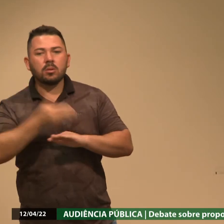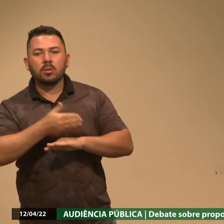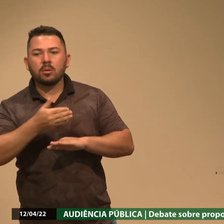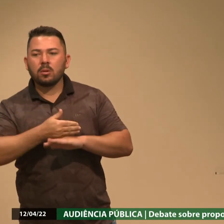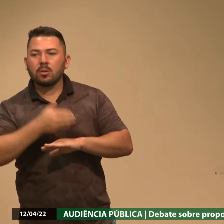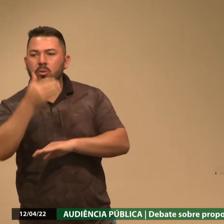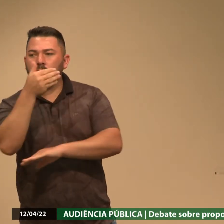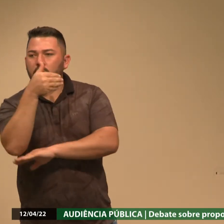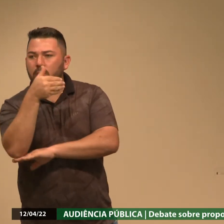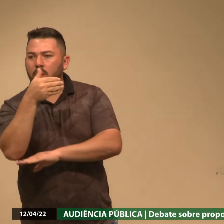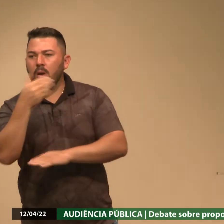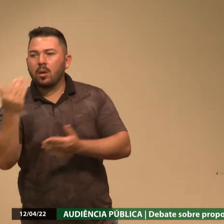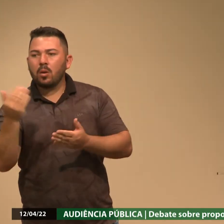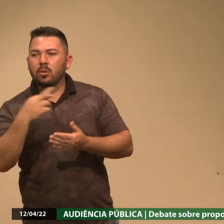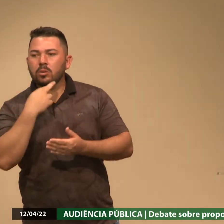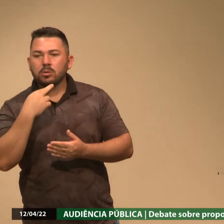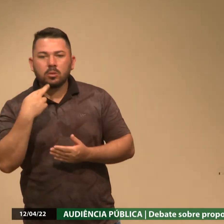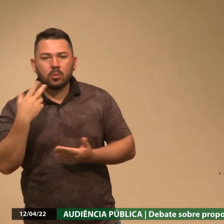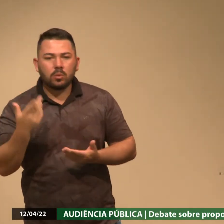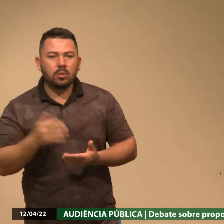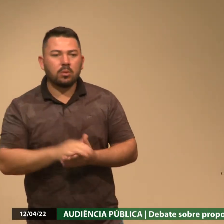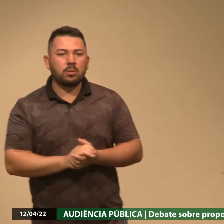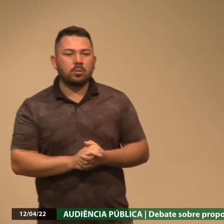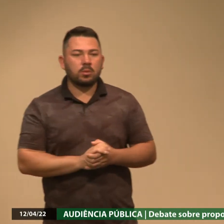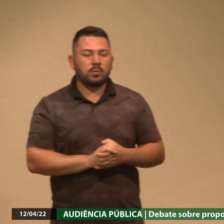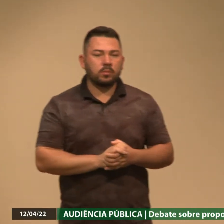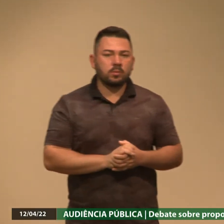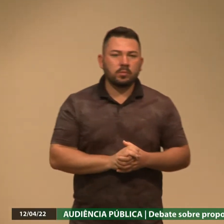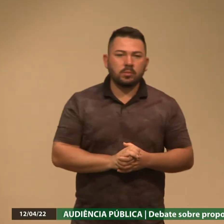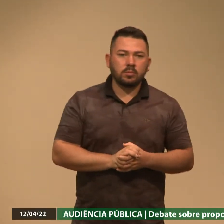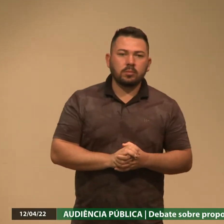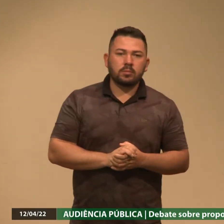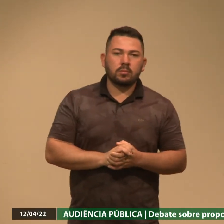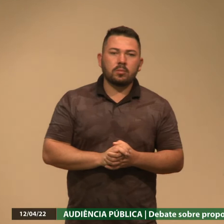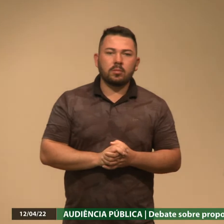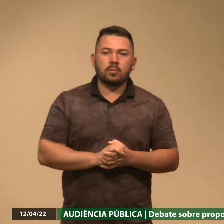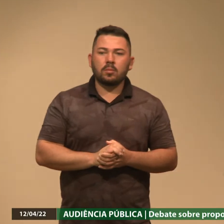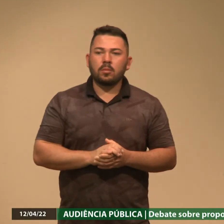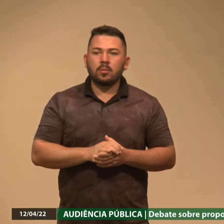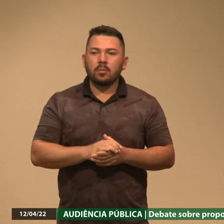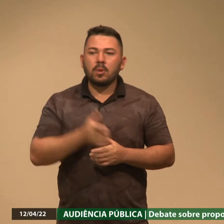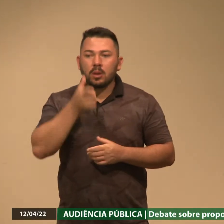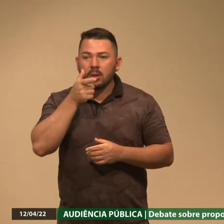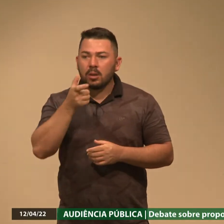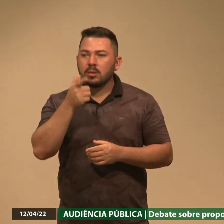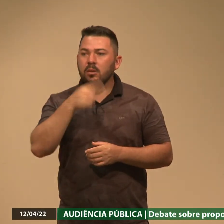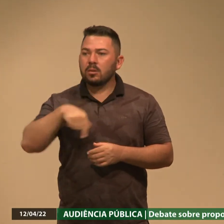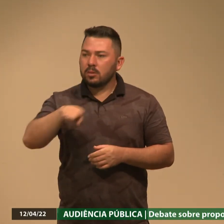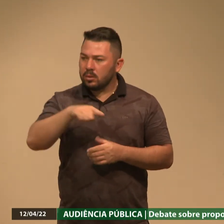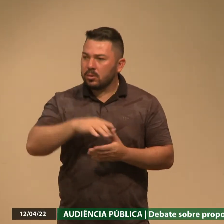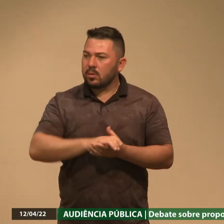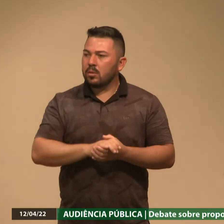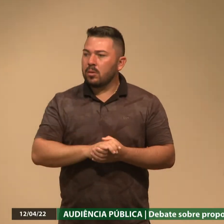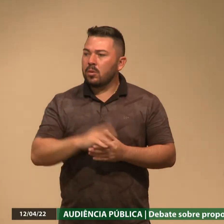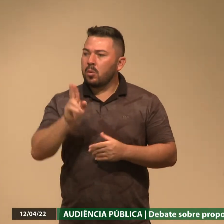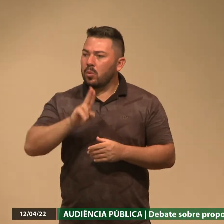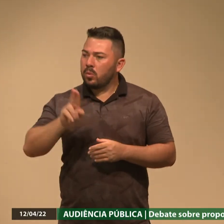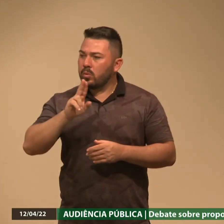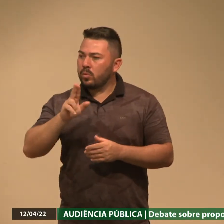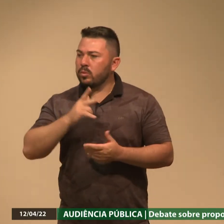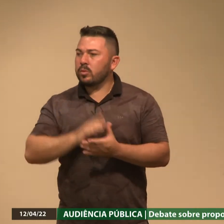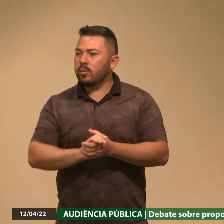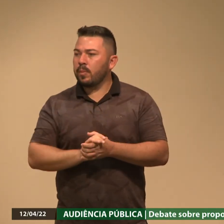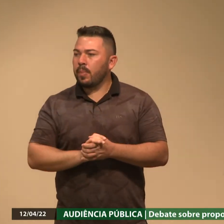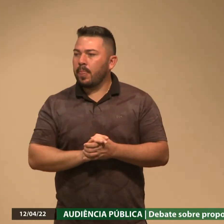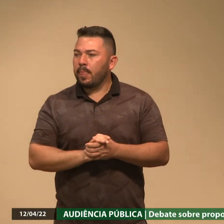setor também de hotelaria gastronomia tá aqui também tá bastante interessado nisso então Se alguém quiser fazer mal uso da palavra